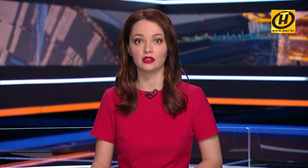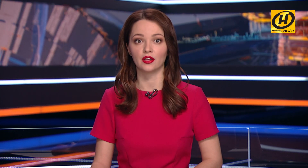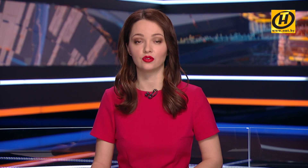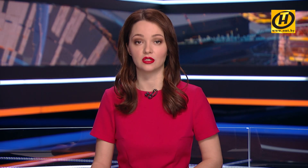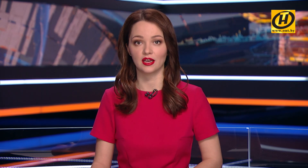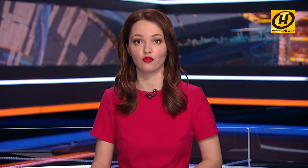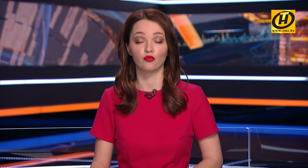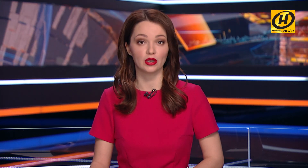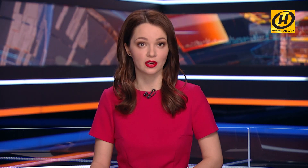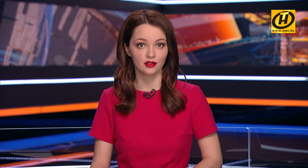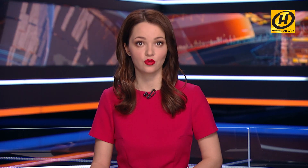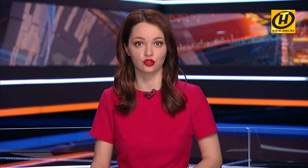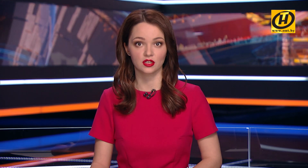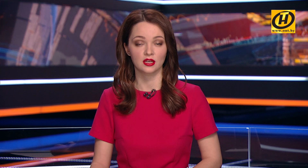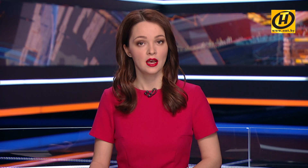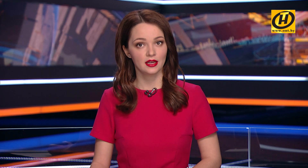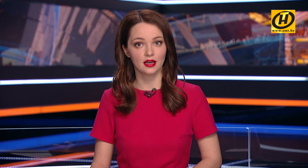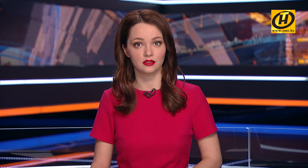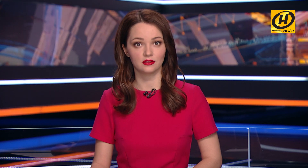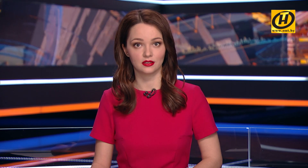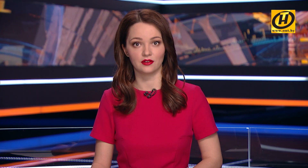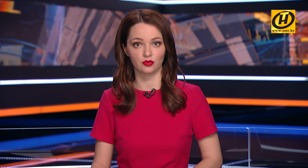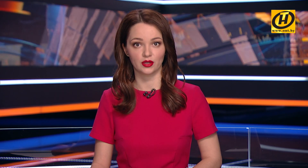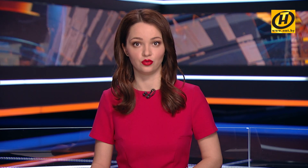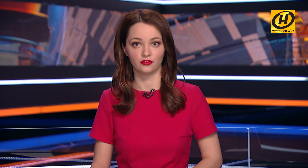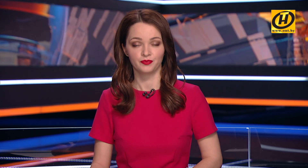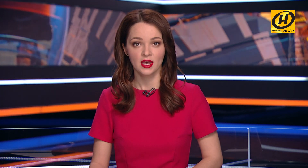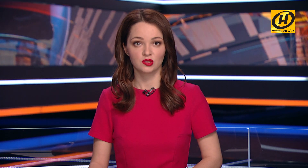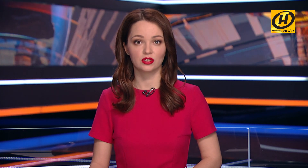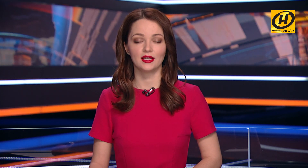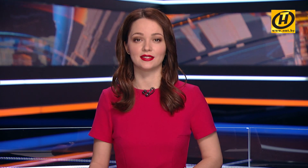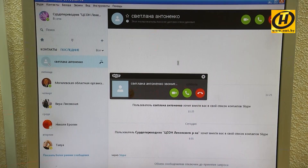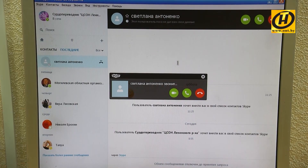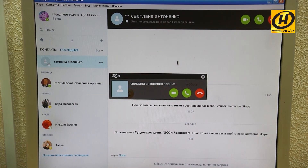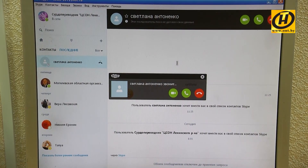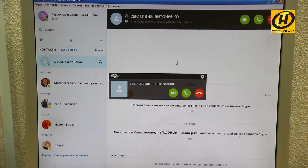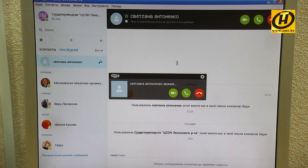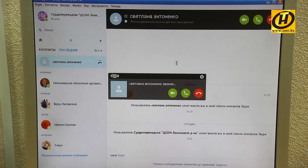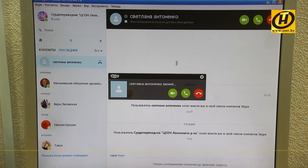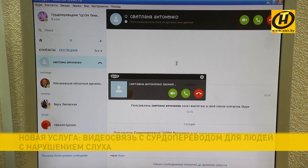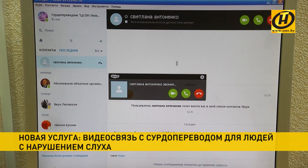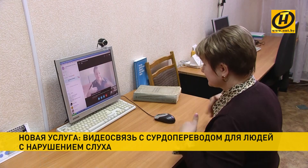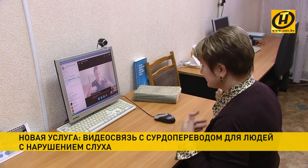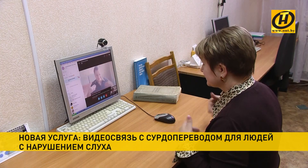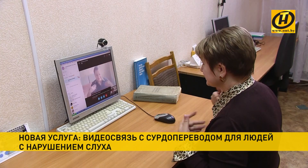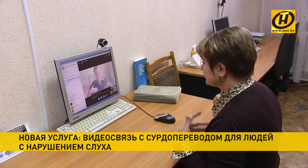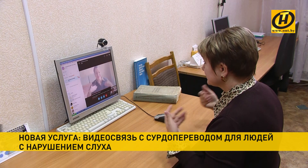передает их заявку в поликлинику, ЖЭС или отдел доставки продуктов. Специалист записывает обратившегося на прием, затем также